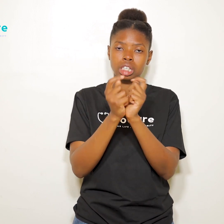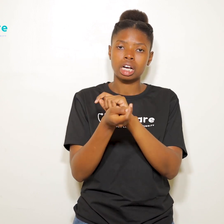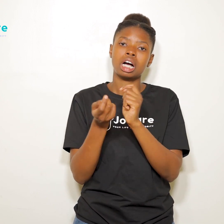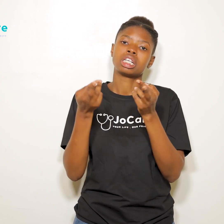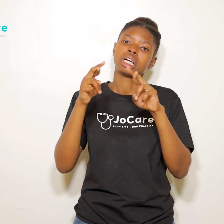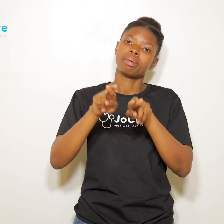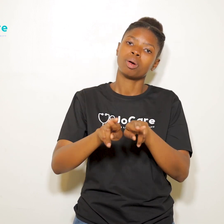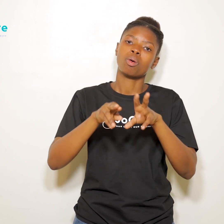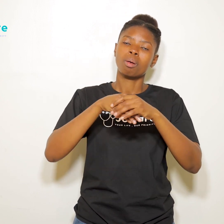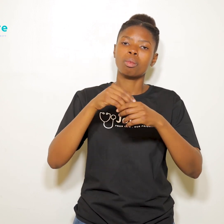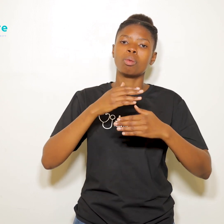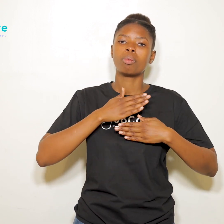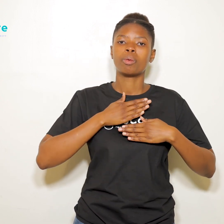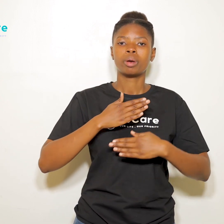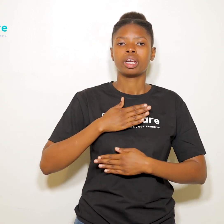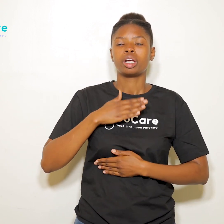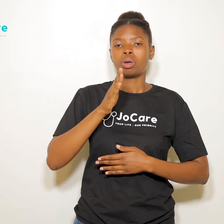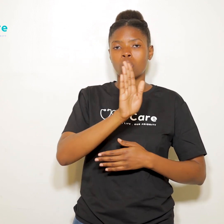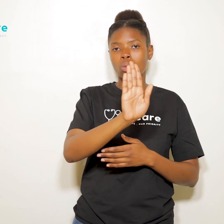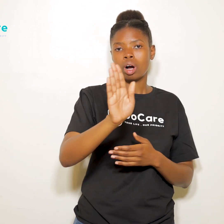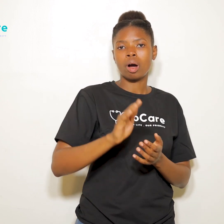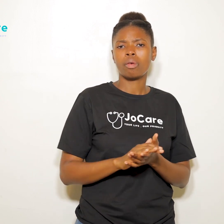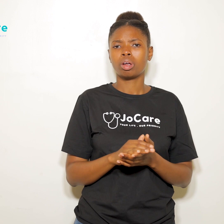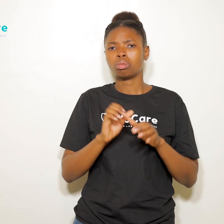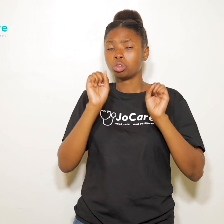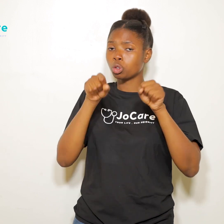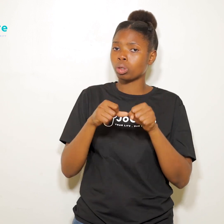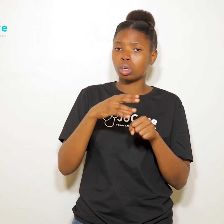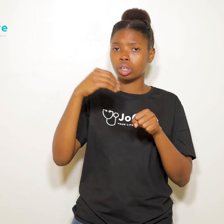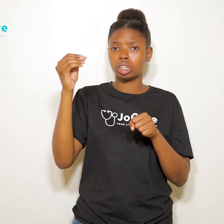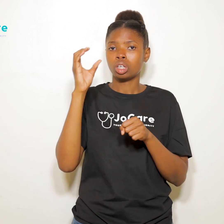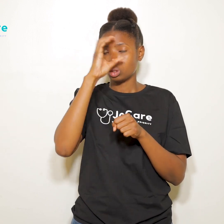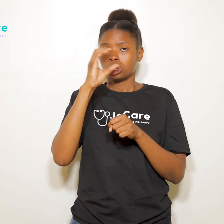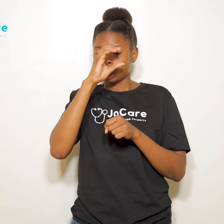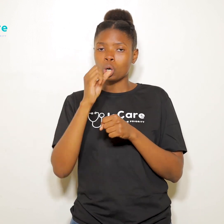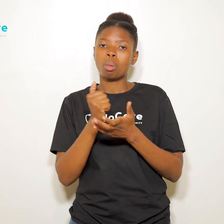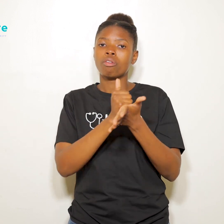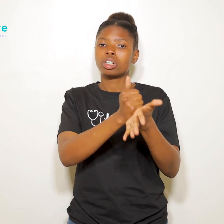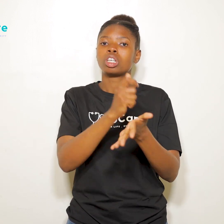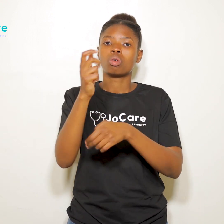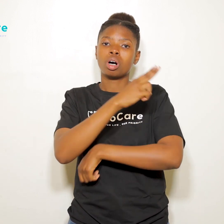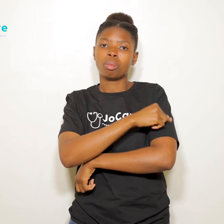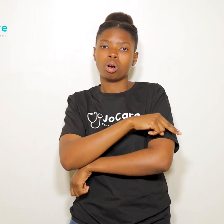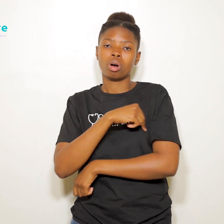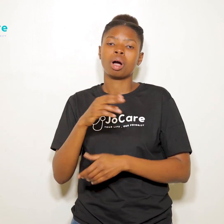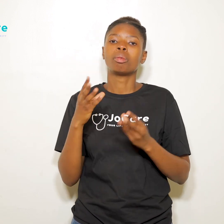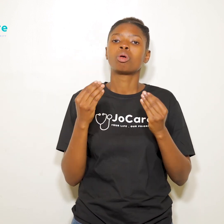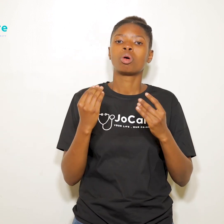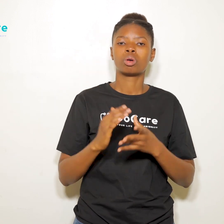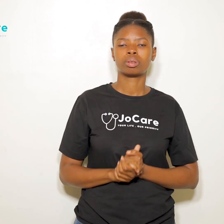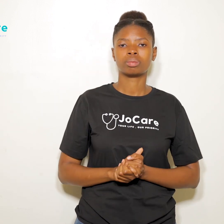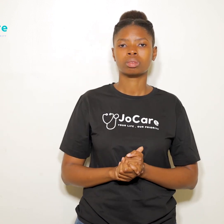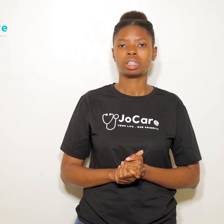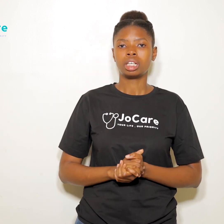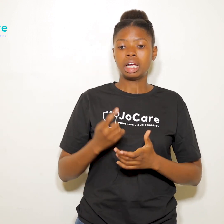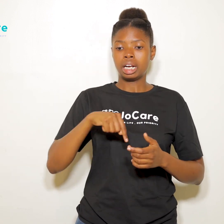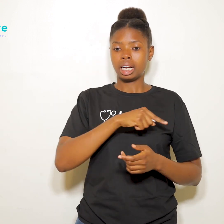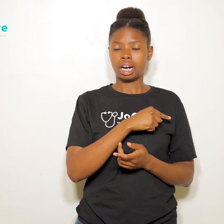buryo gushaka ubufasha bwo kwa muganga byakorohera. Ikindi kandi natwe biradufasha nk'abantu bakora kwa muganga, kuko